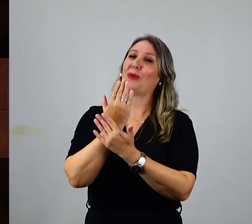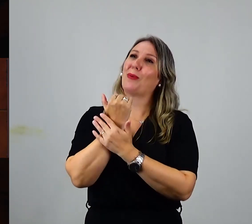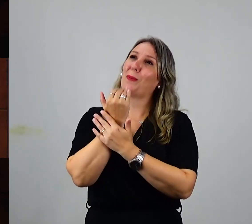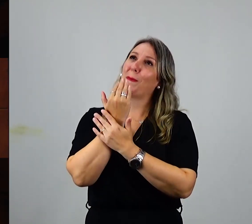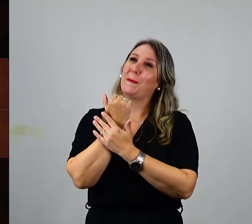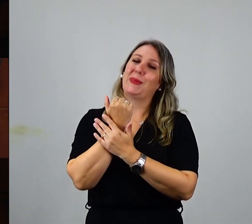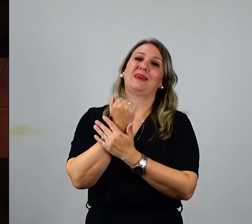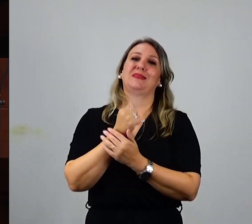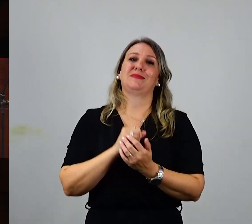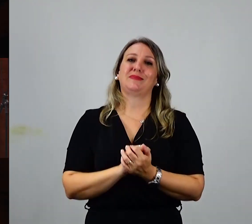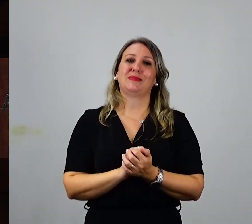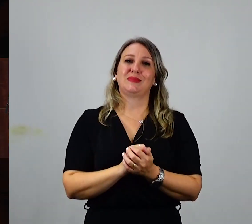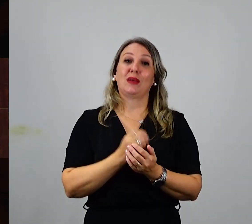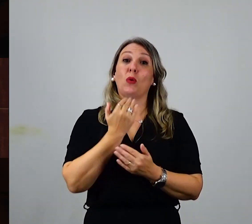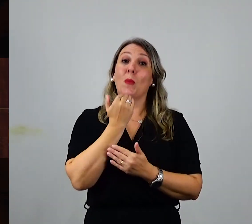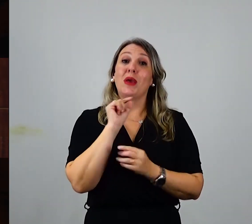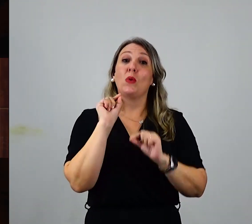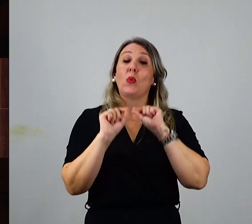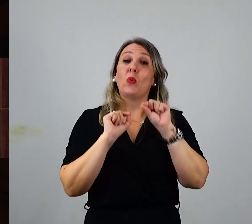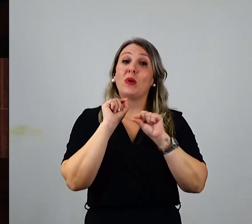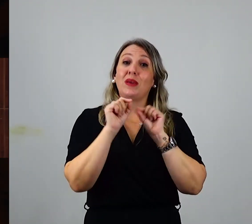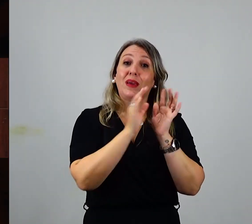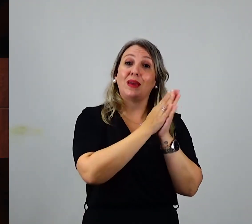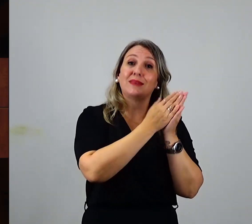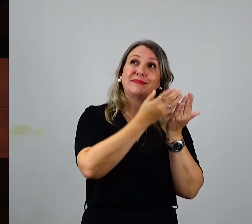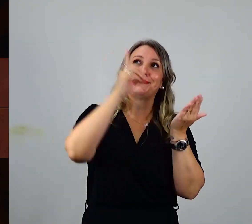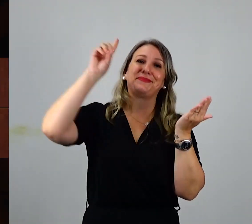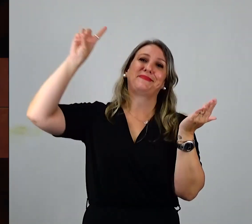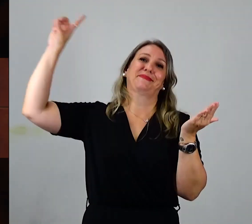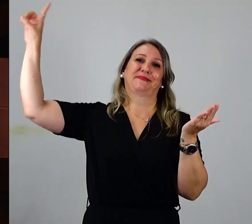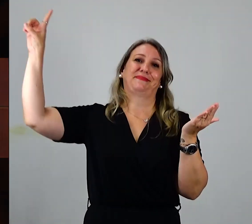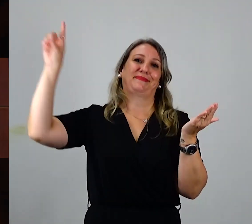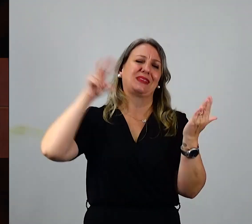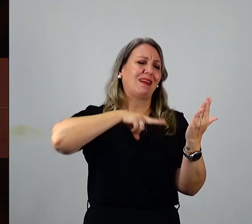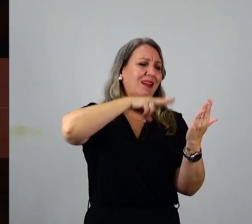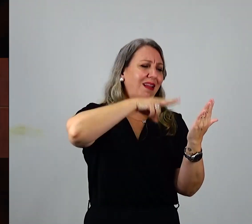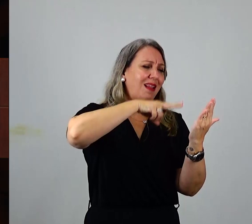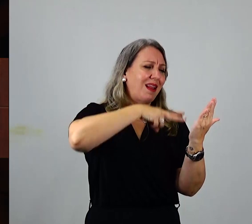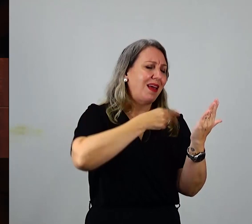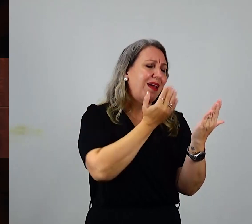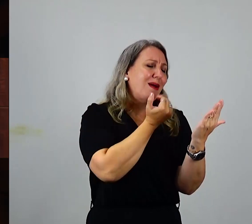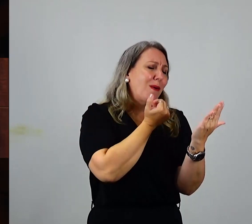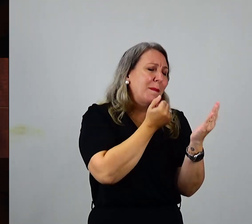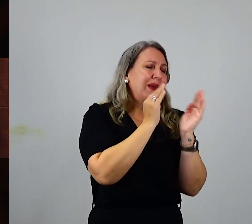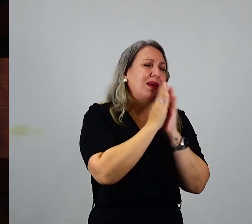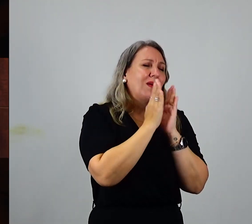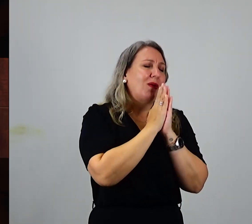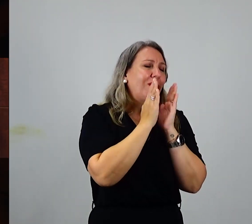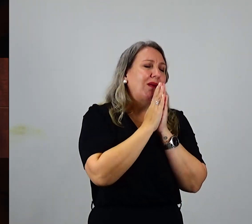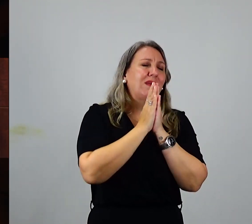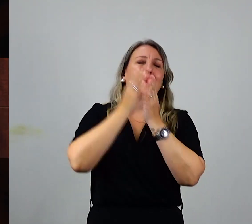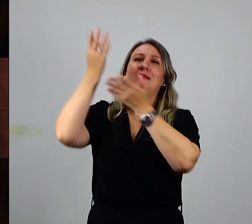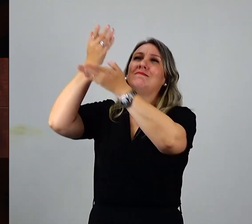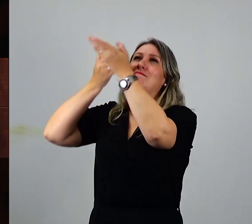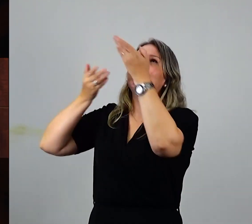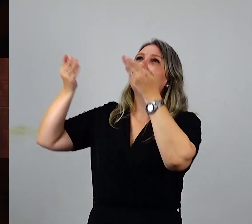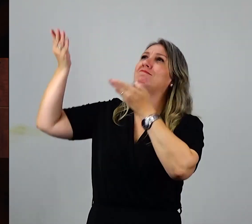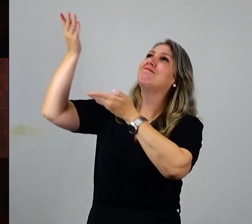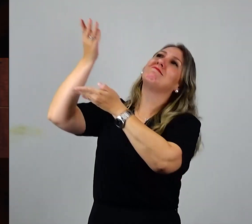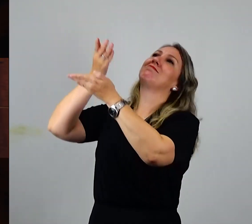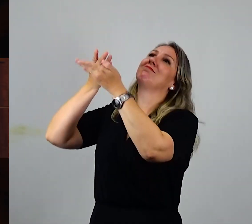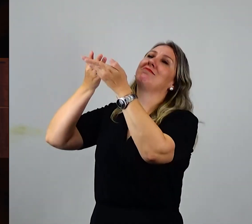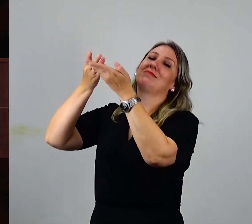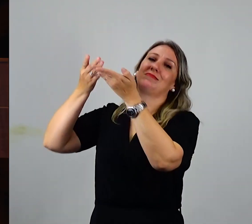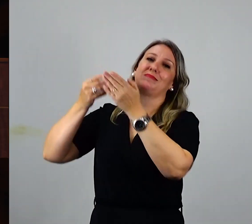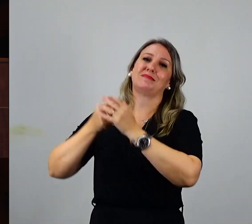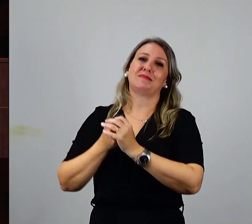Continue a se alimentar. Continue a buscar o Senhor. Pensar nas coisas do alto. Buscar as coisas do